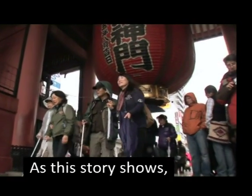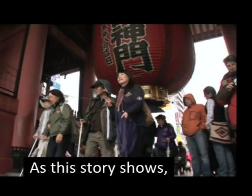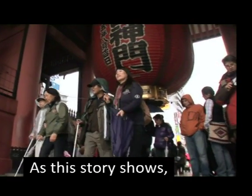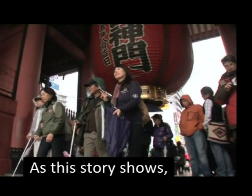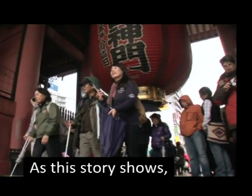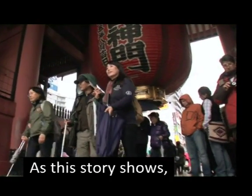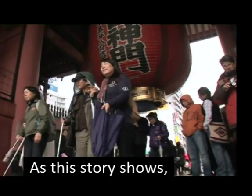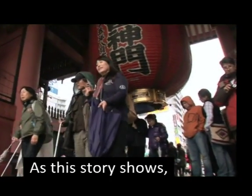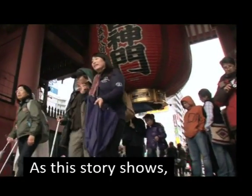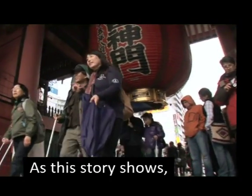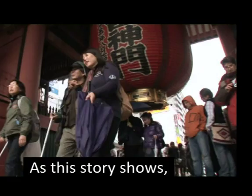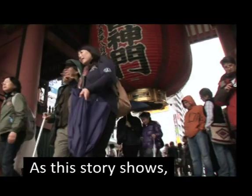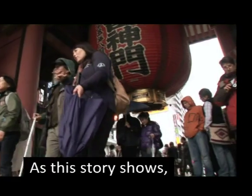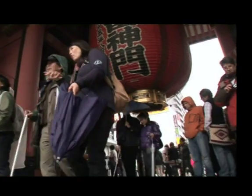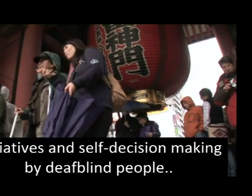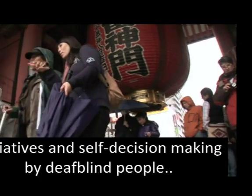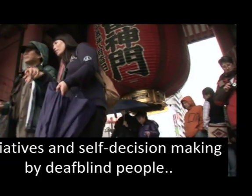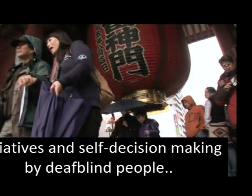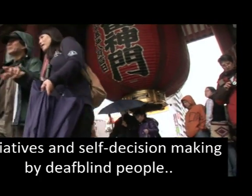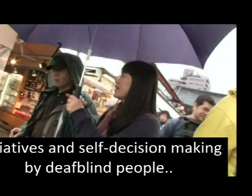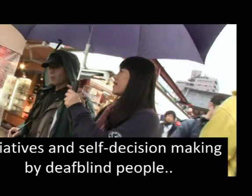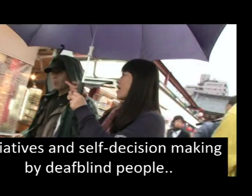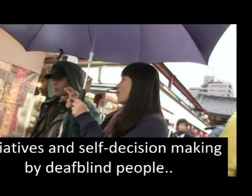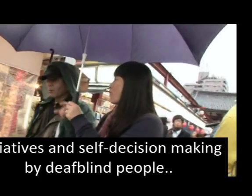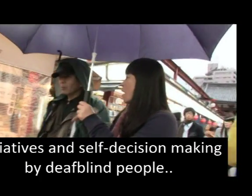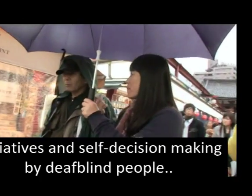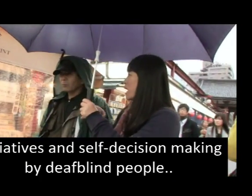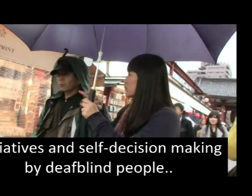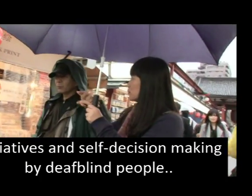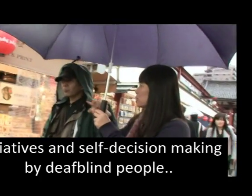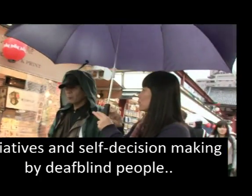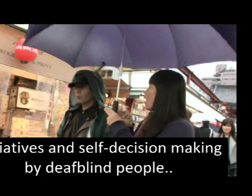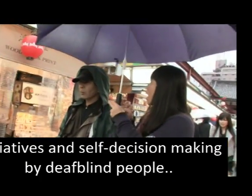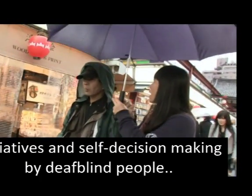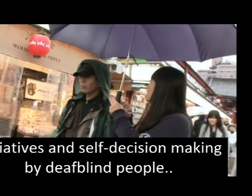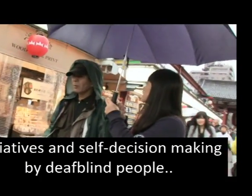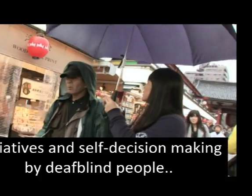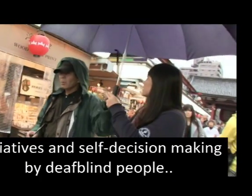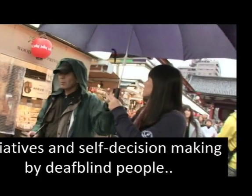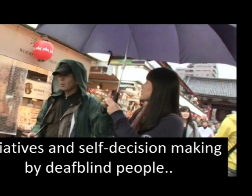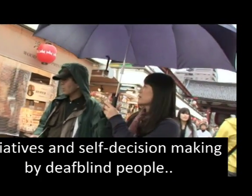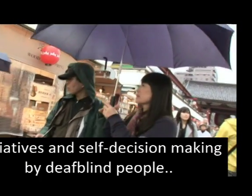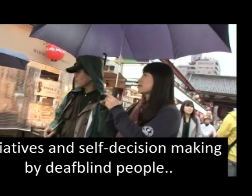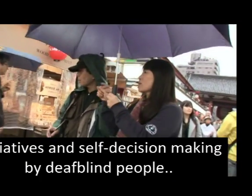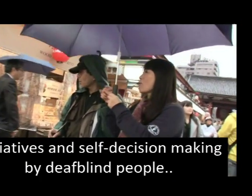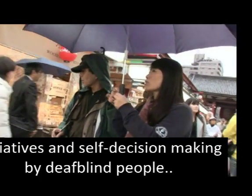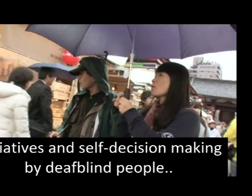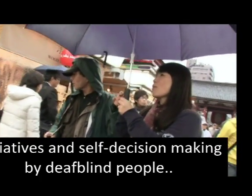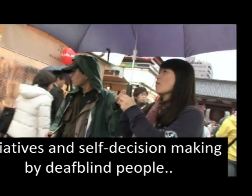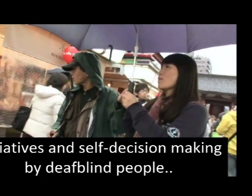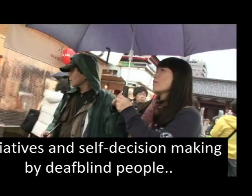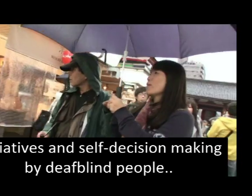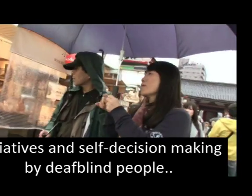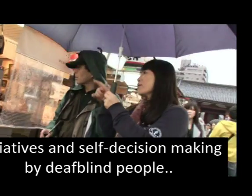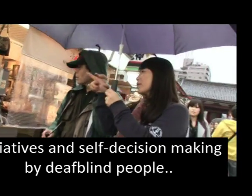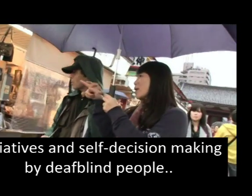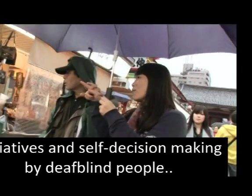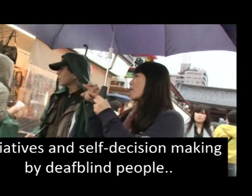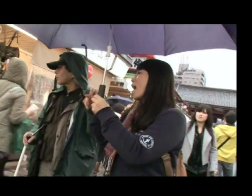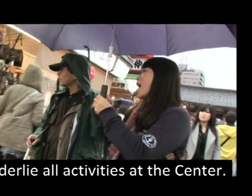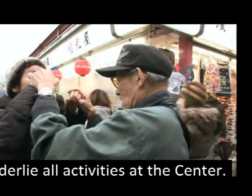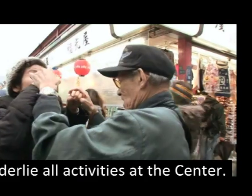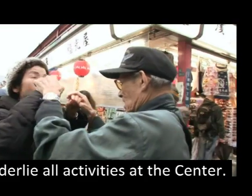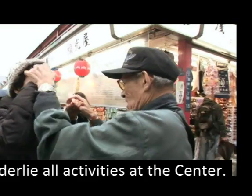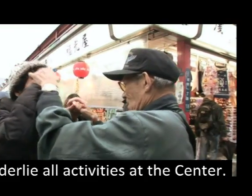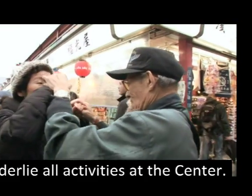このように盲ろう者の主体性や自己決定を尊重することが、盲ろう者を支援するさま